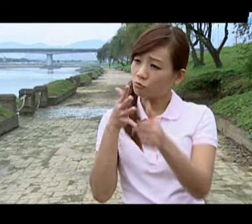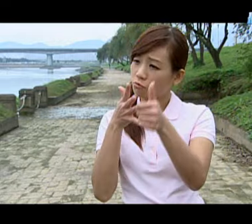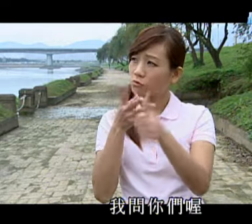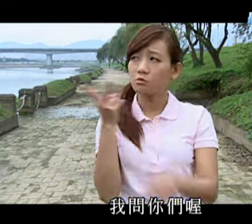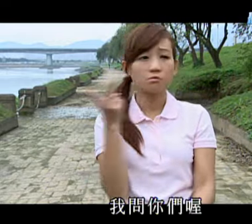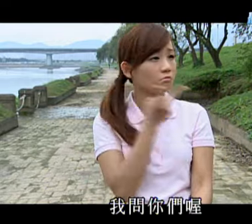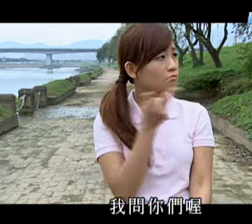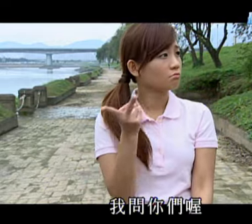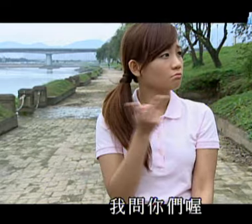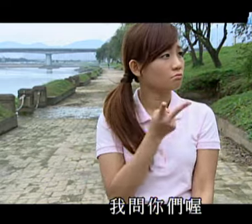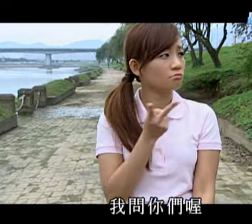我问你们呢，